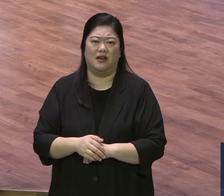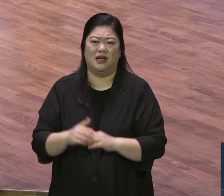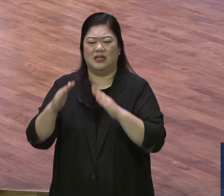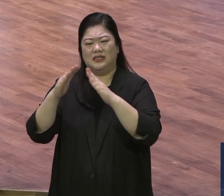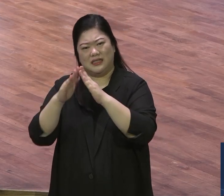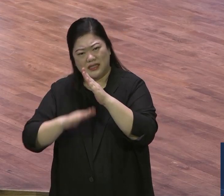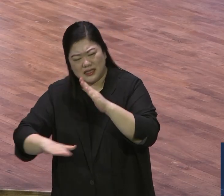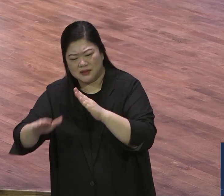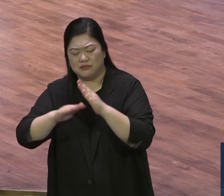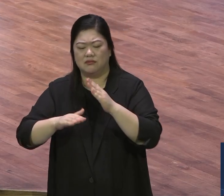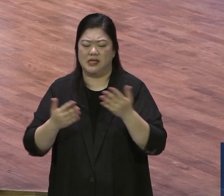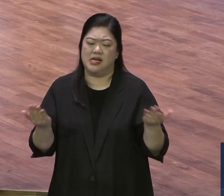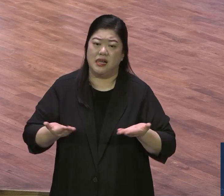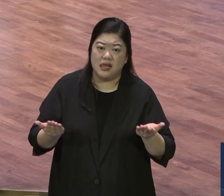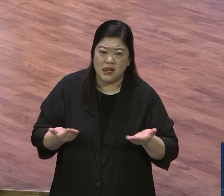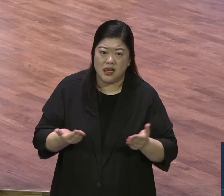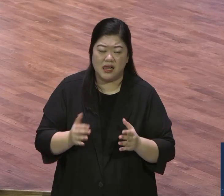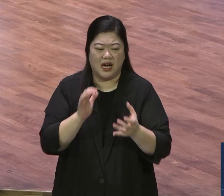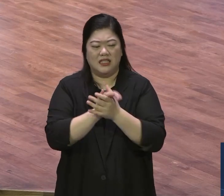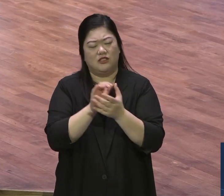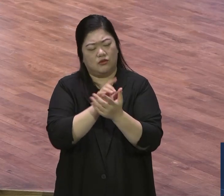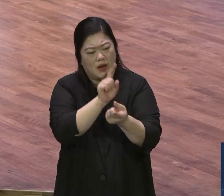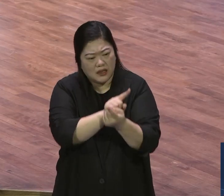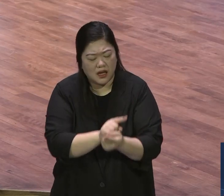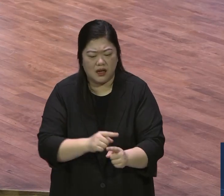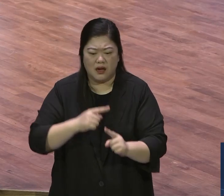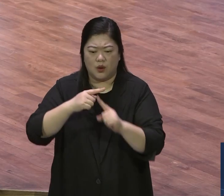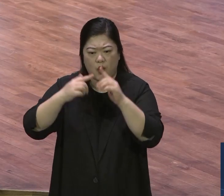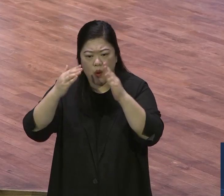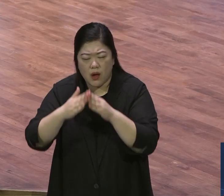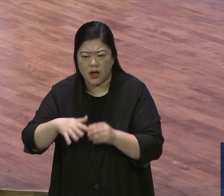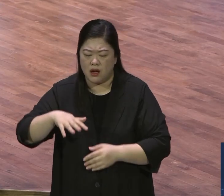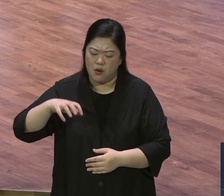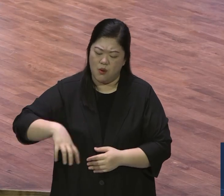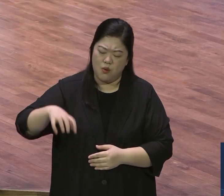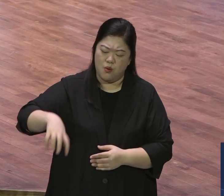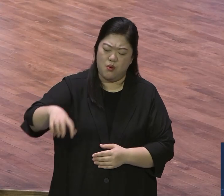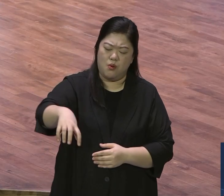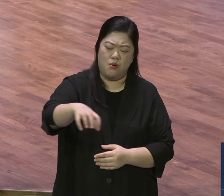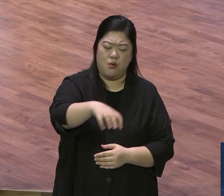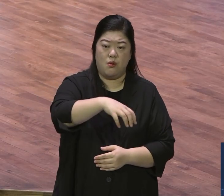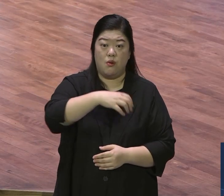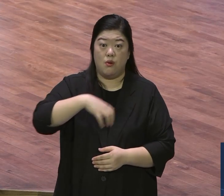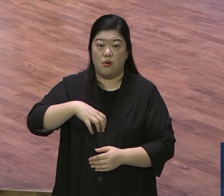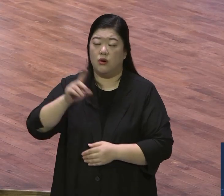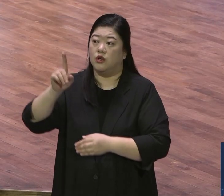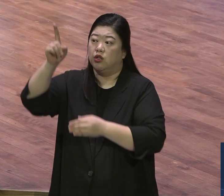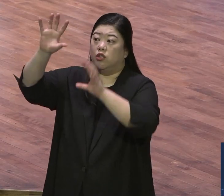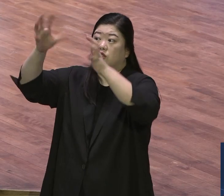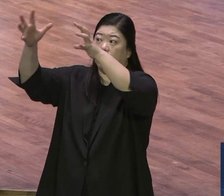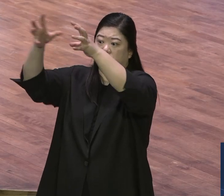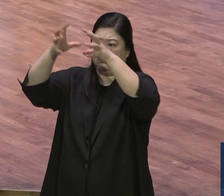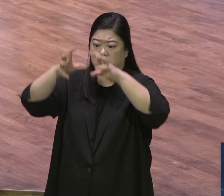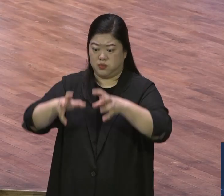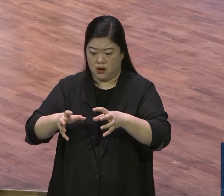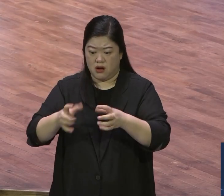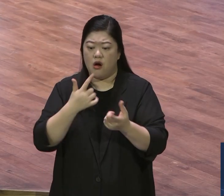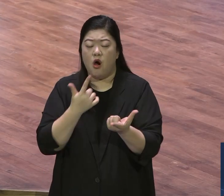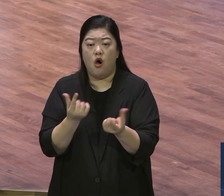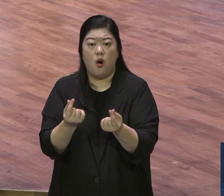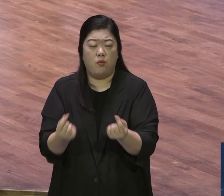교회 뭐 교회 잔치 분위기 모임 간 모임 잔치 분위기 여러분 때문에 여러분은 천국 소유하고 있으니까 잔치 분위기 주익이